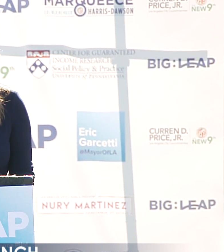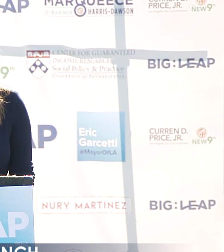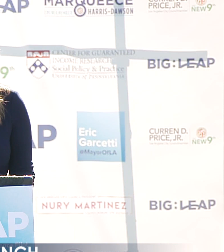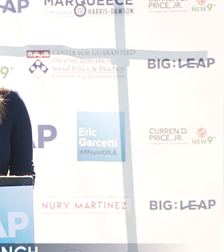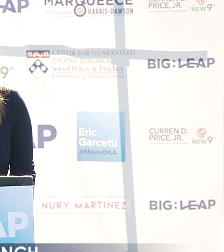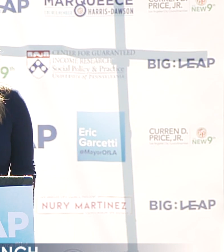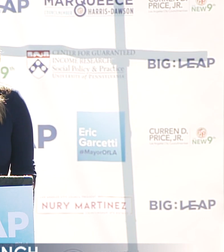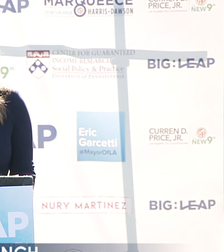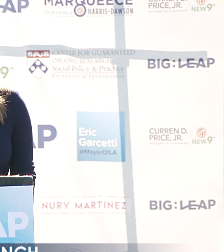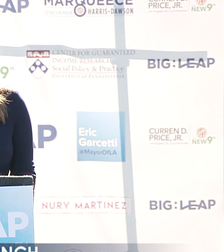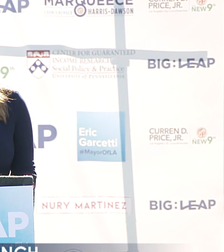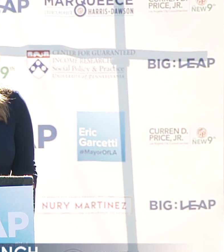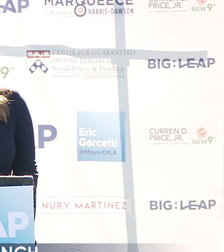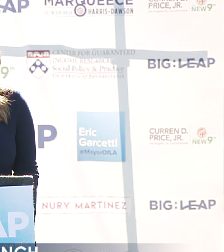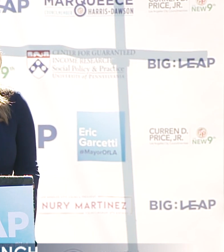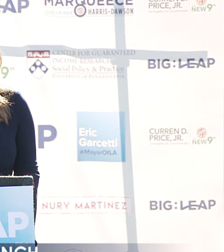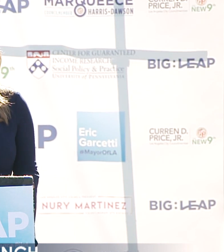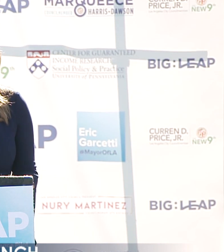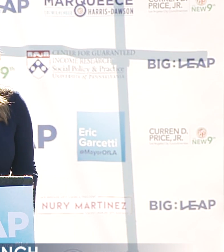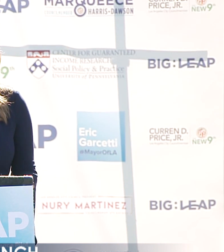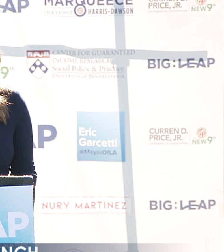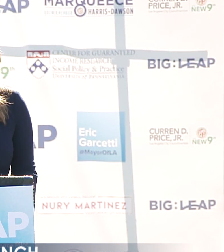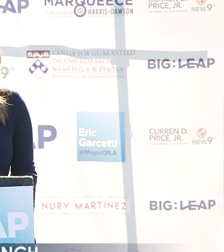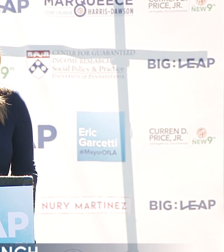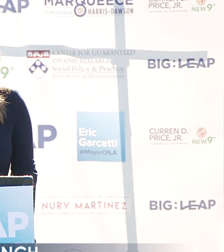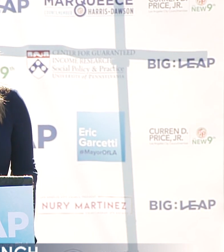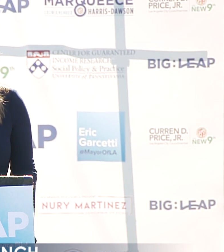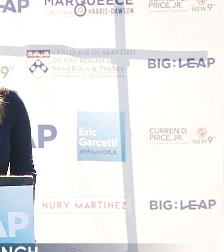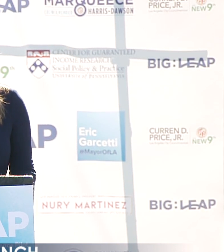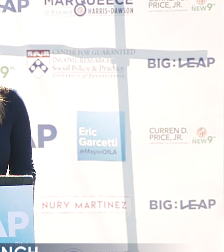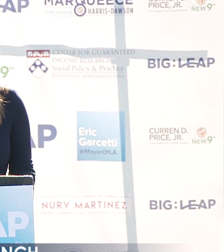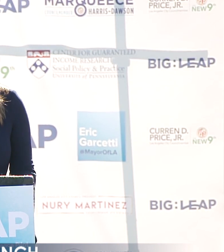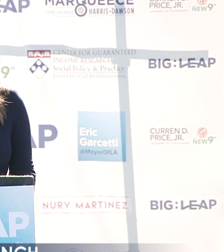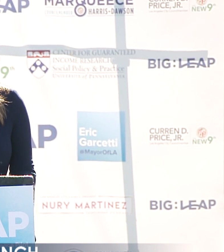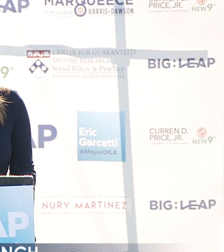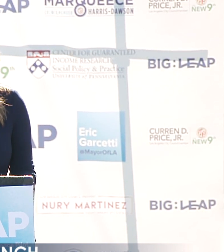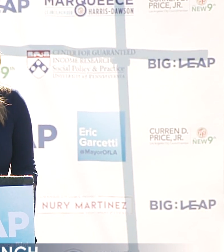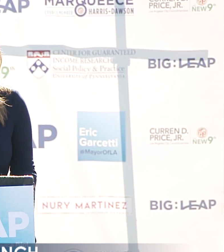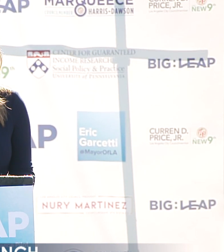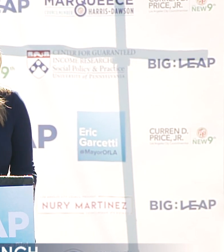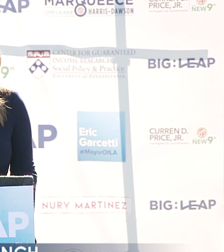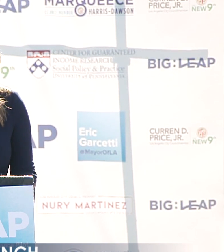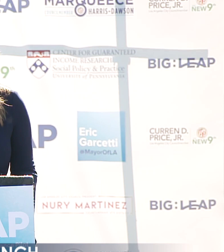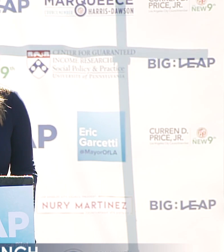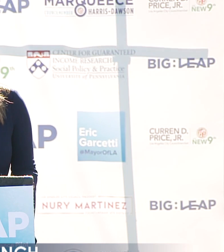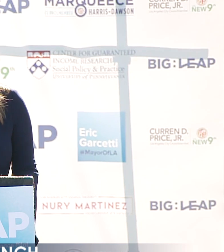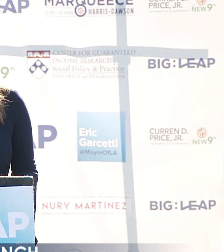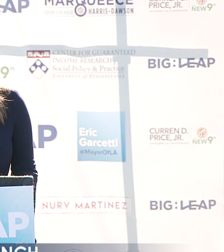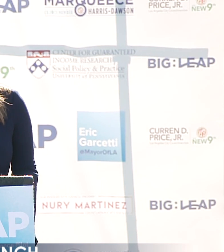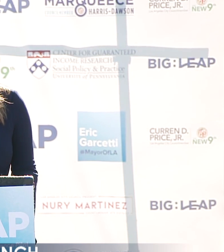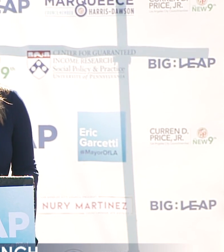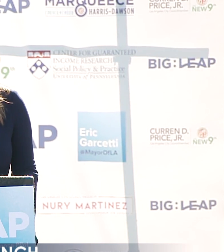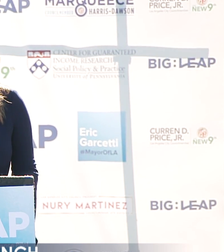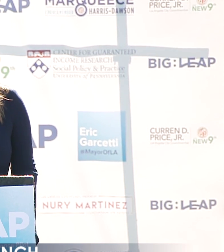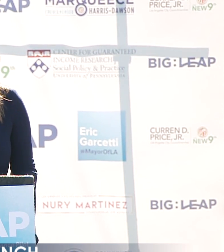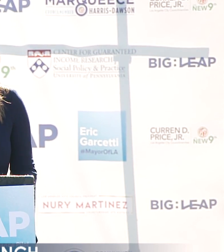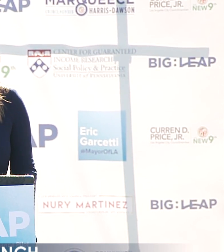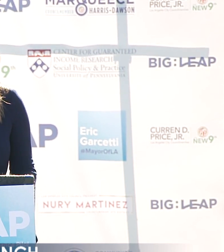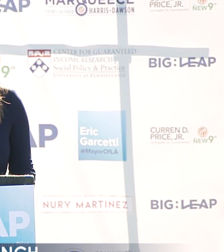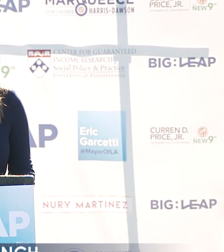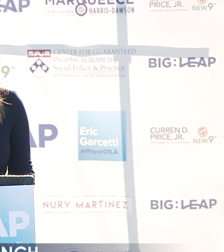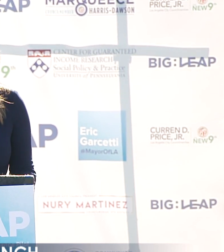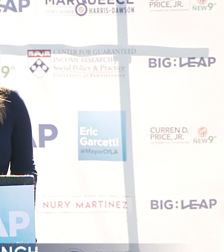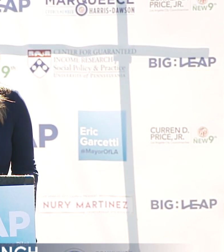financieras. Tal vez sea comprar un automóvil, tener dinero para no tener que viajar